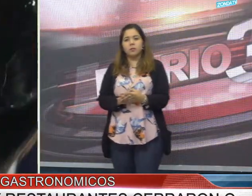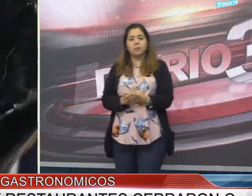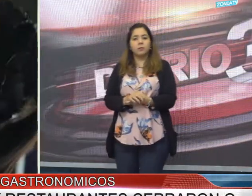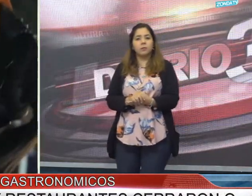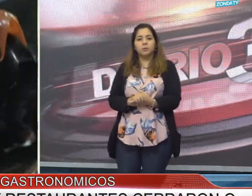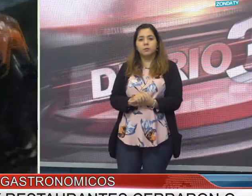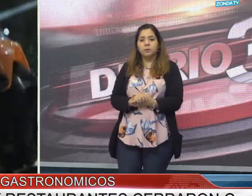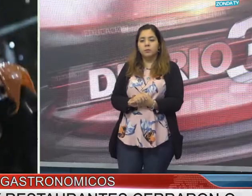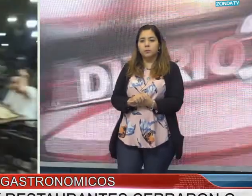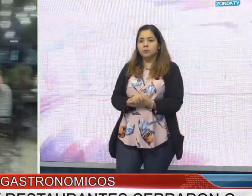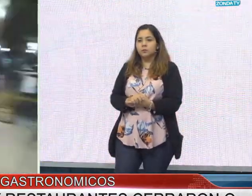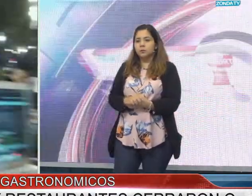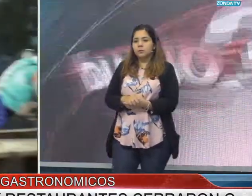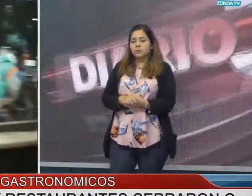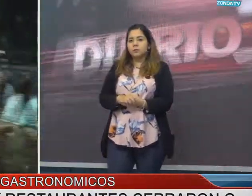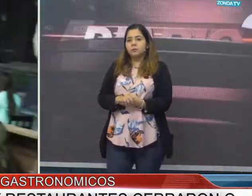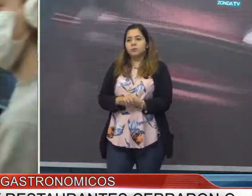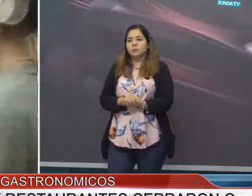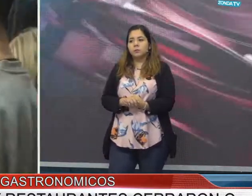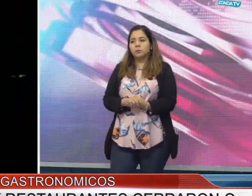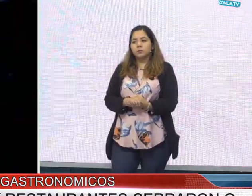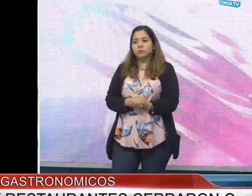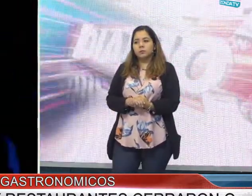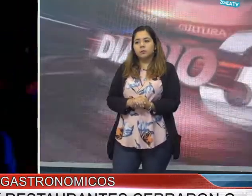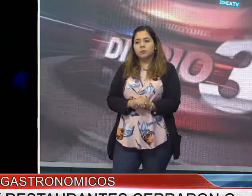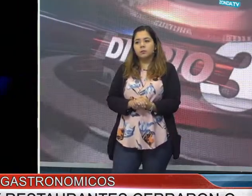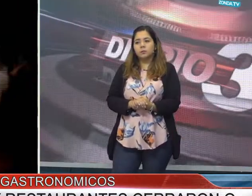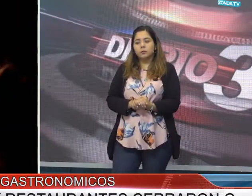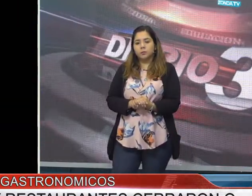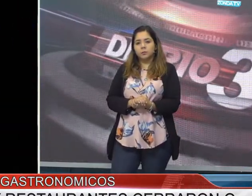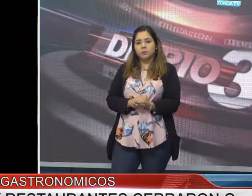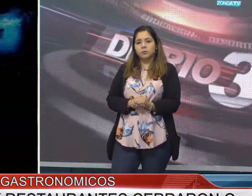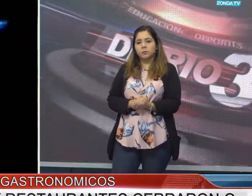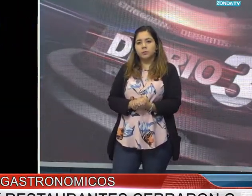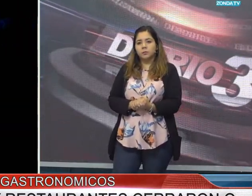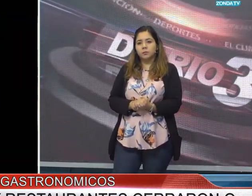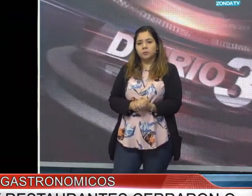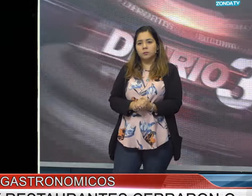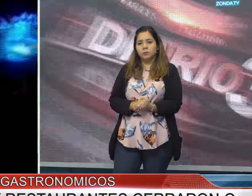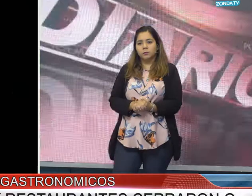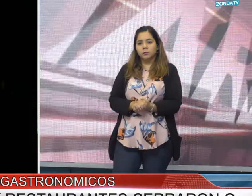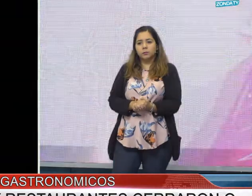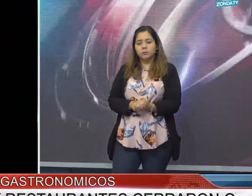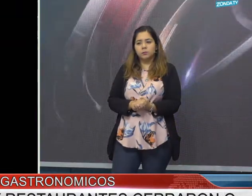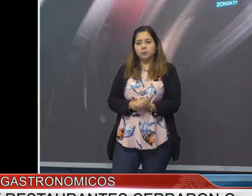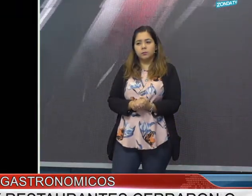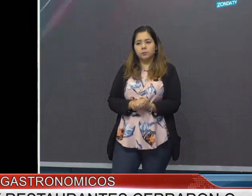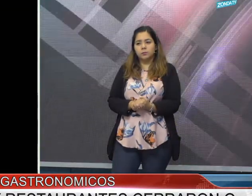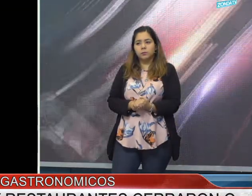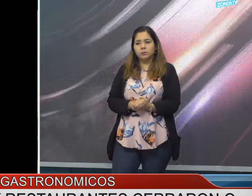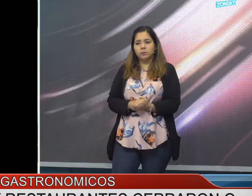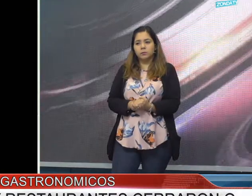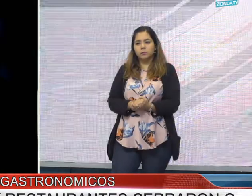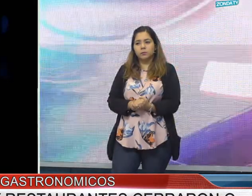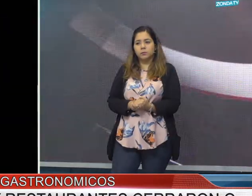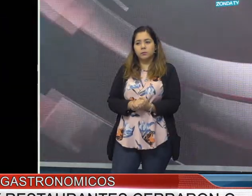total de cierre definitivo de muchos locales. Entonces, ese es el problema. Tratar de que el gobierno nos dé una solución